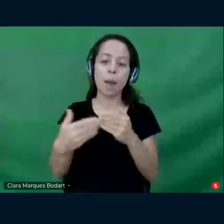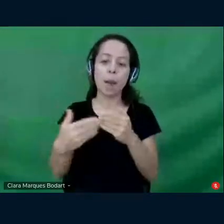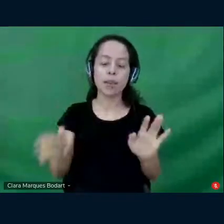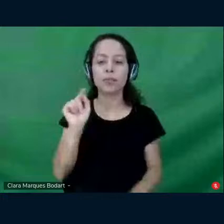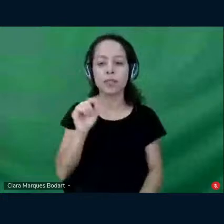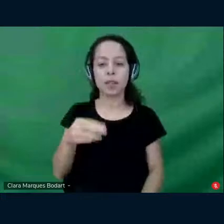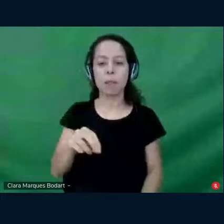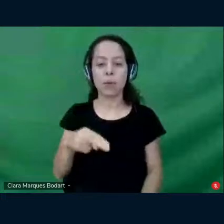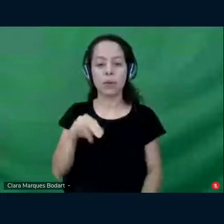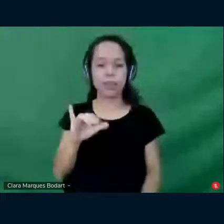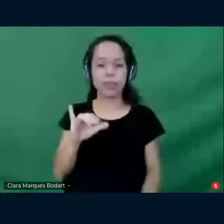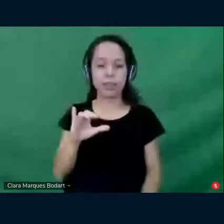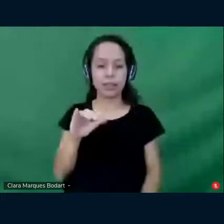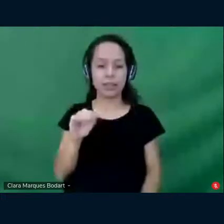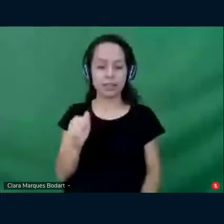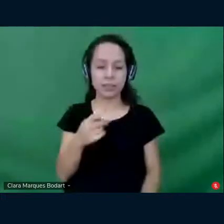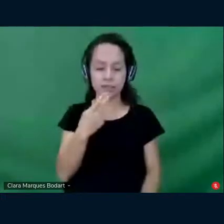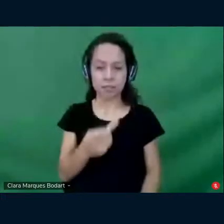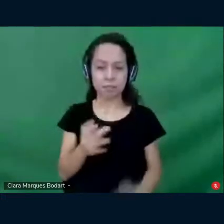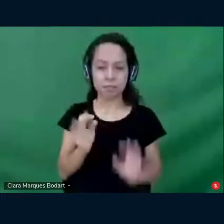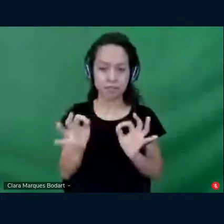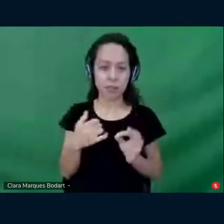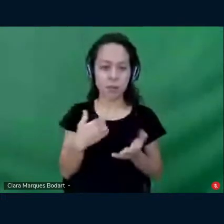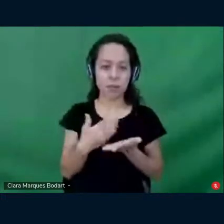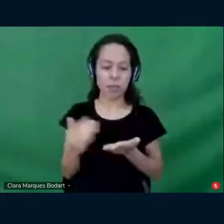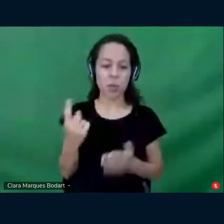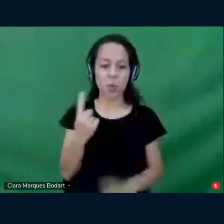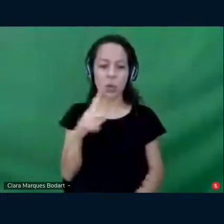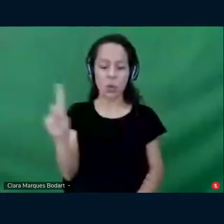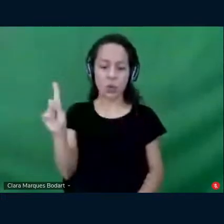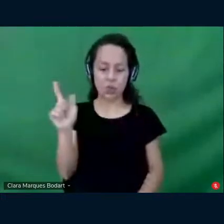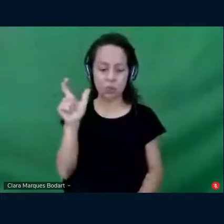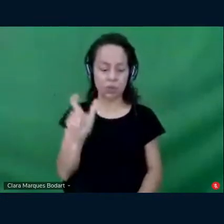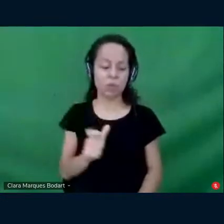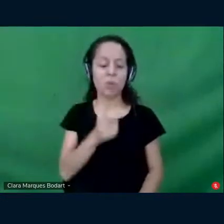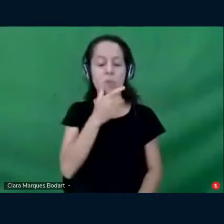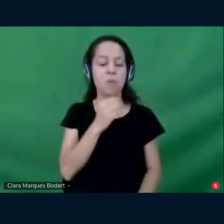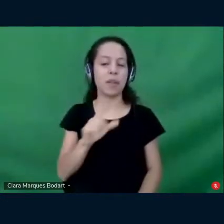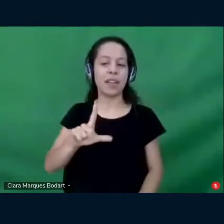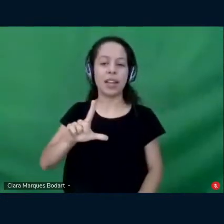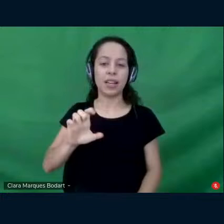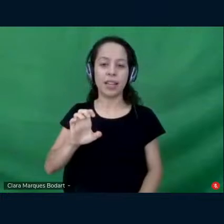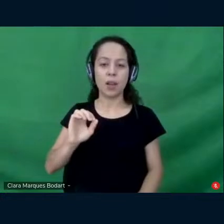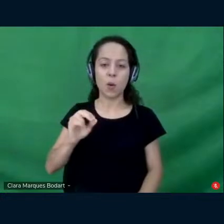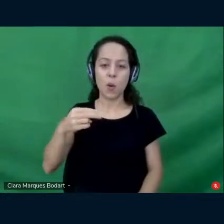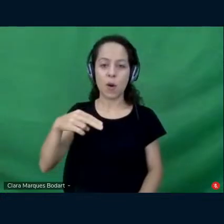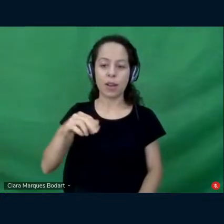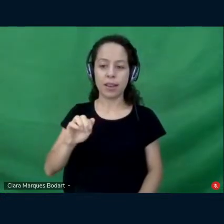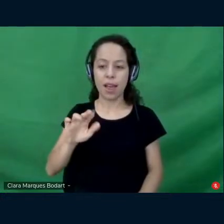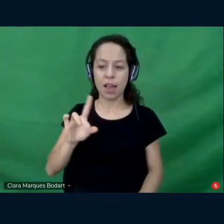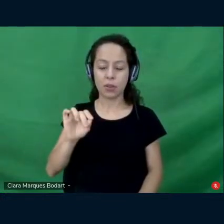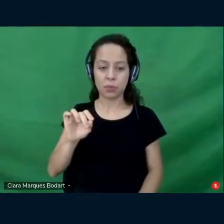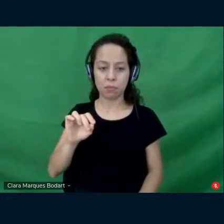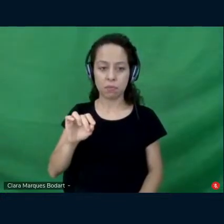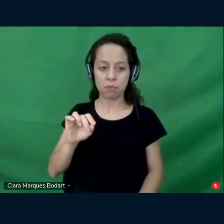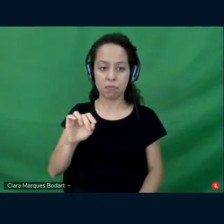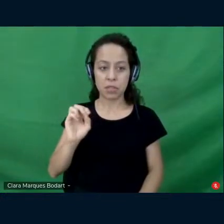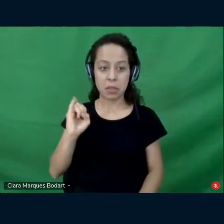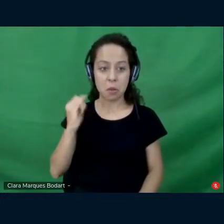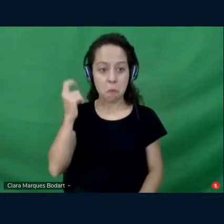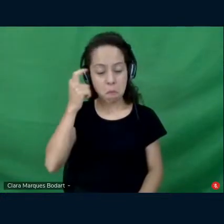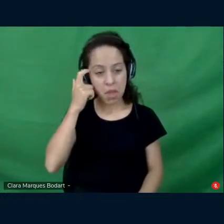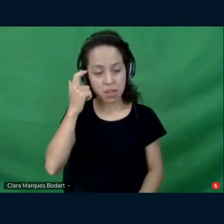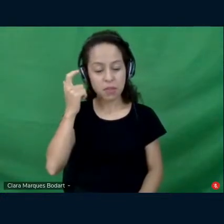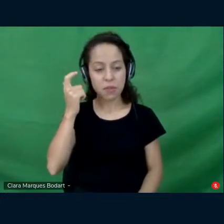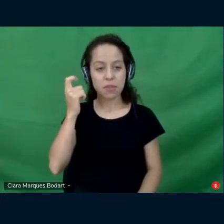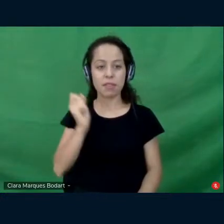Tá ótimo. Bom, eu vou começar com essa última do Leonardo, tá? Se eu acho que o ensino médio deveria ser,